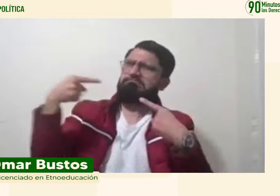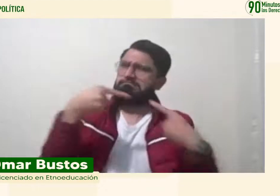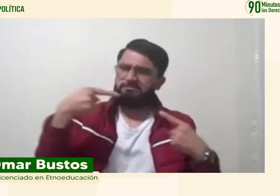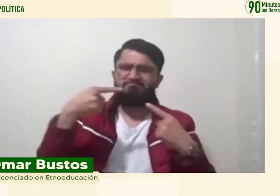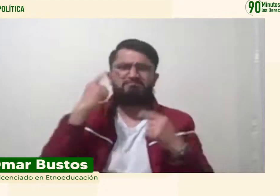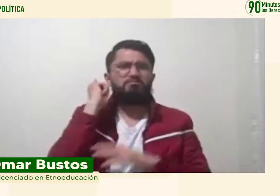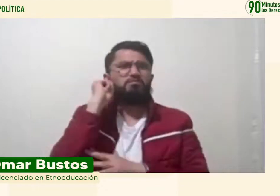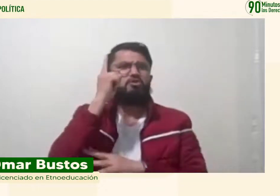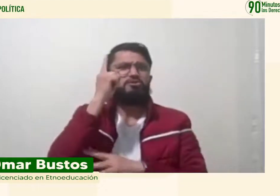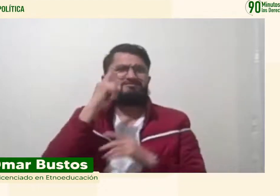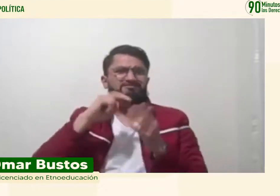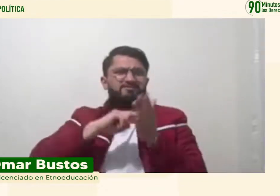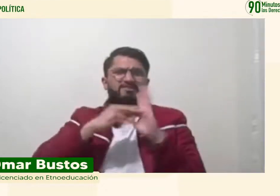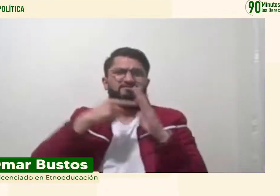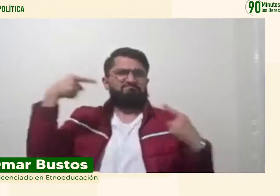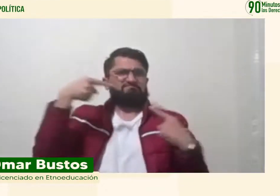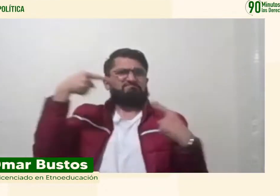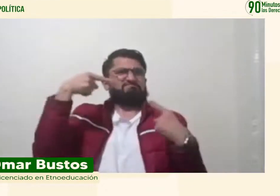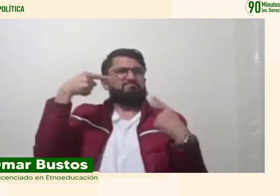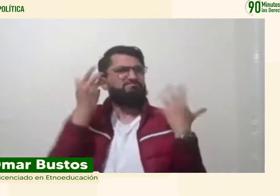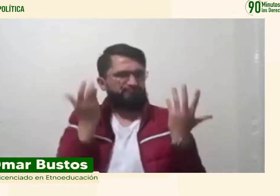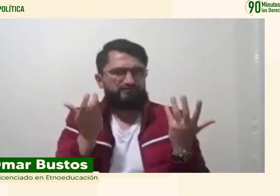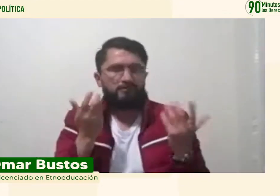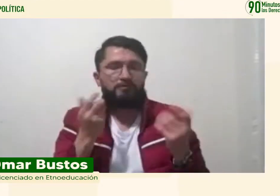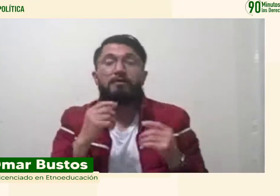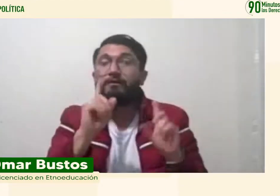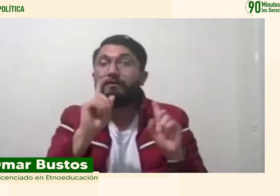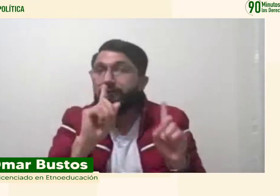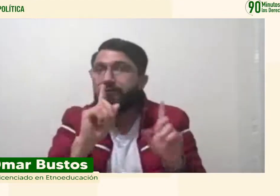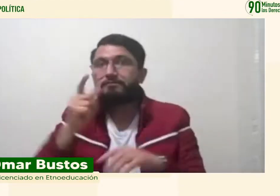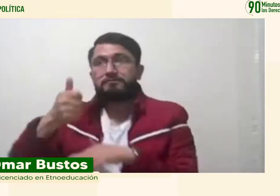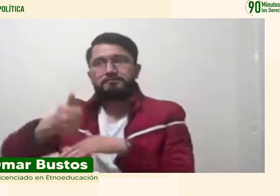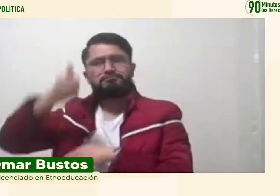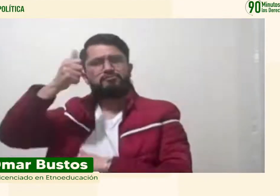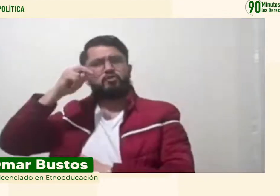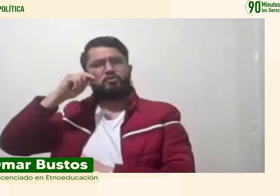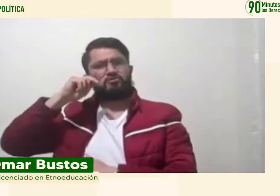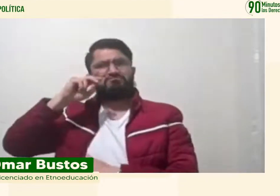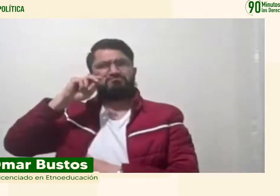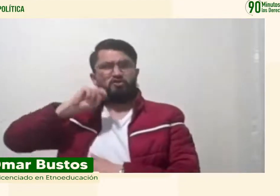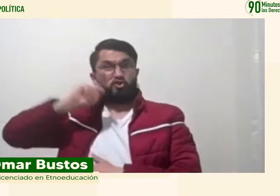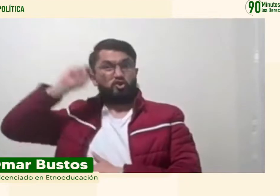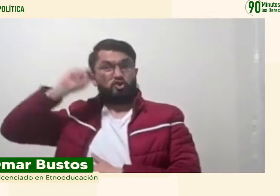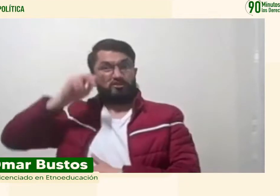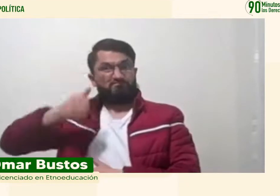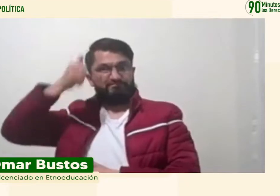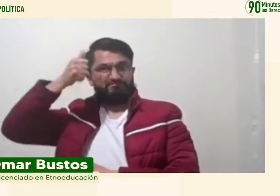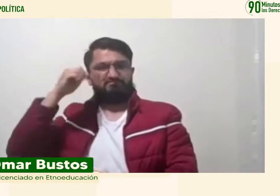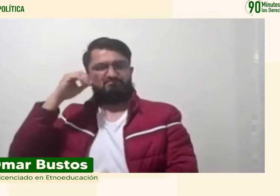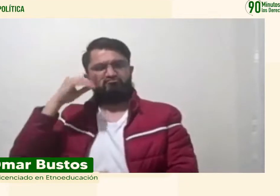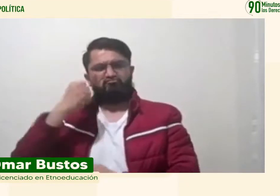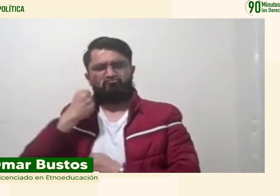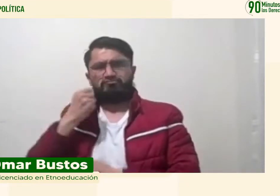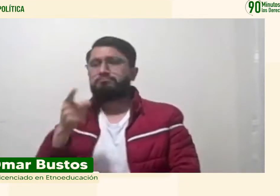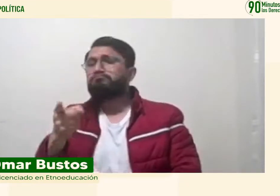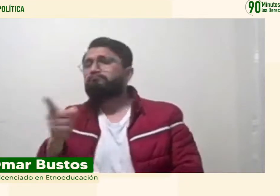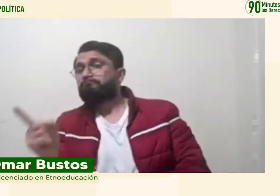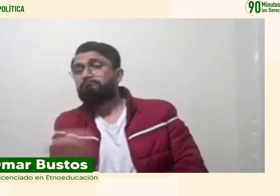mandaban entre mandaban a una guerra civil entonces pues una gran este país y en el norte